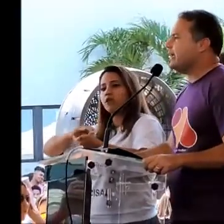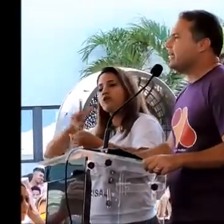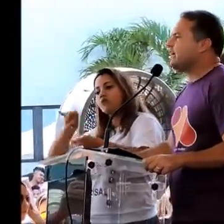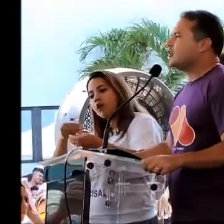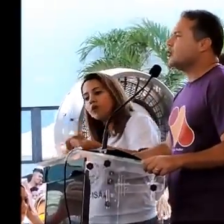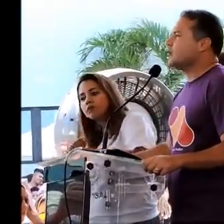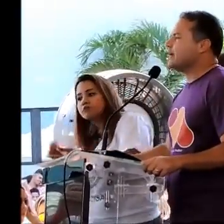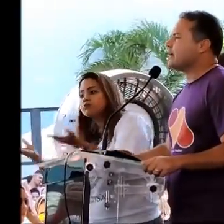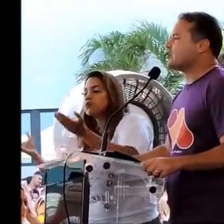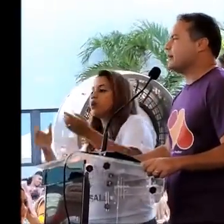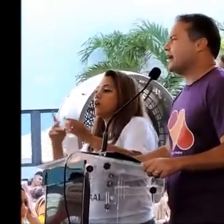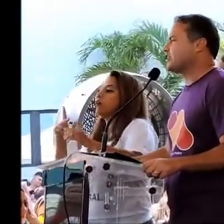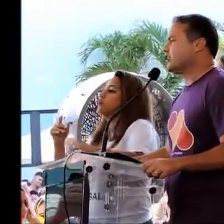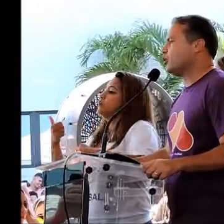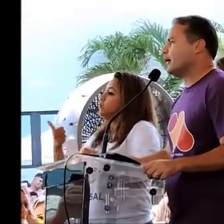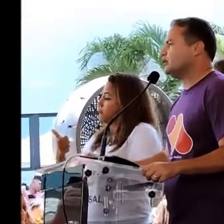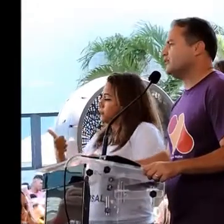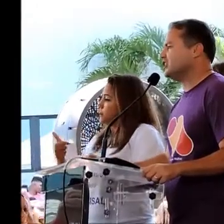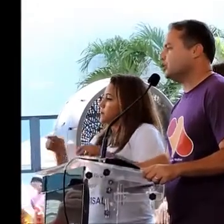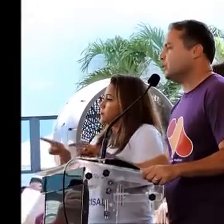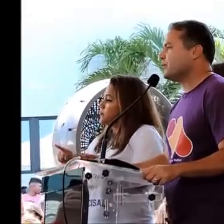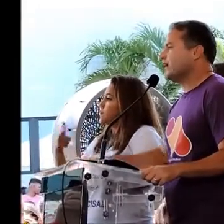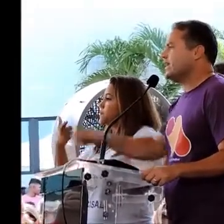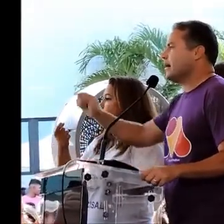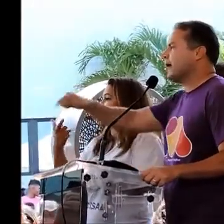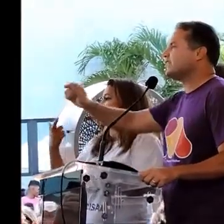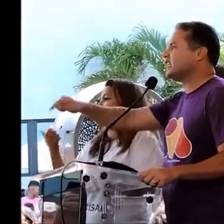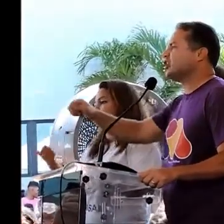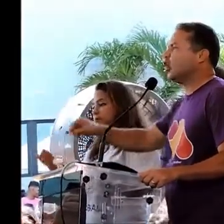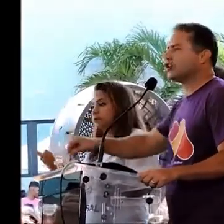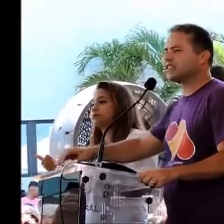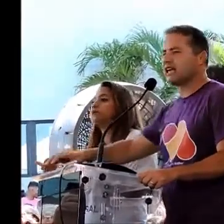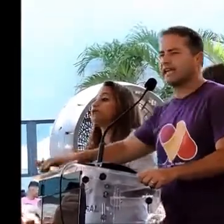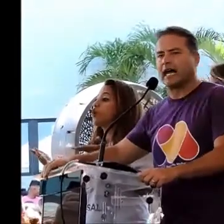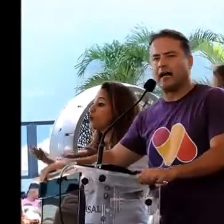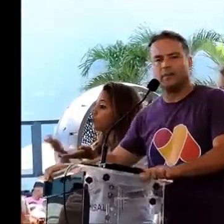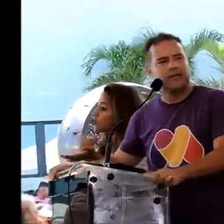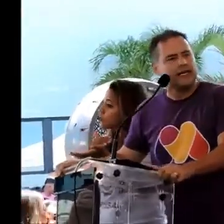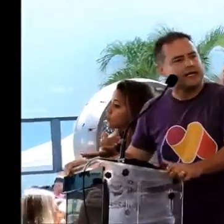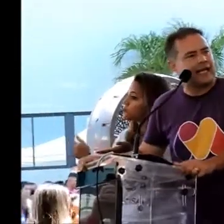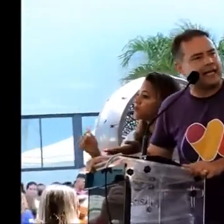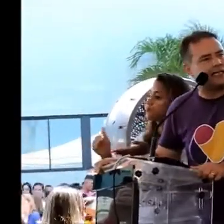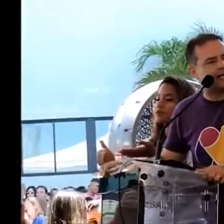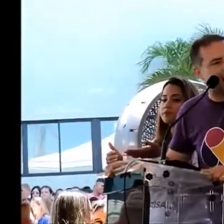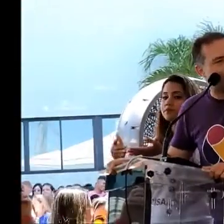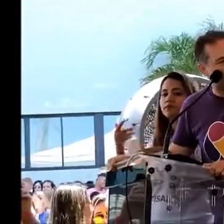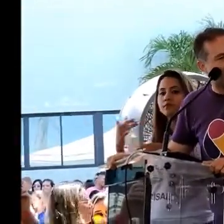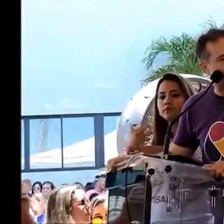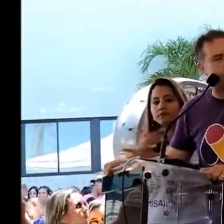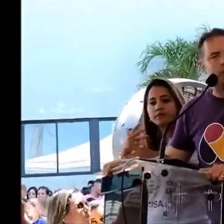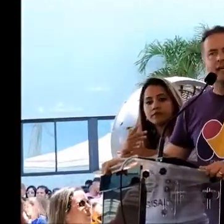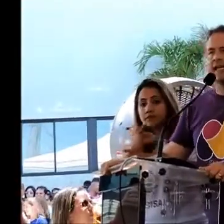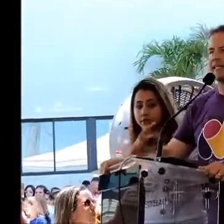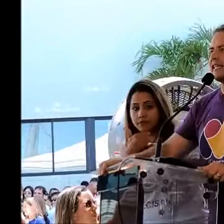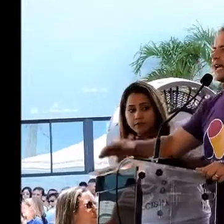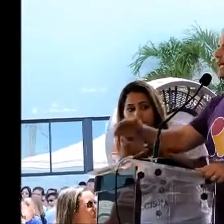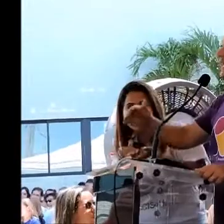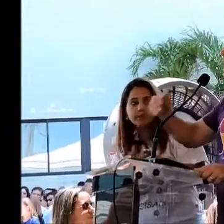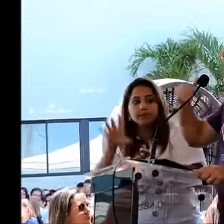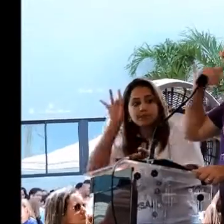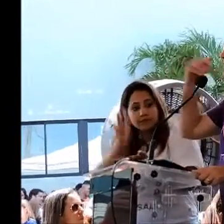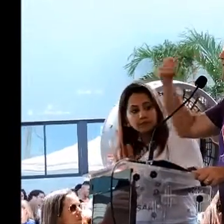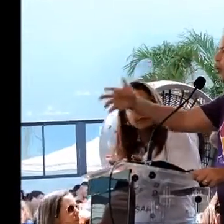entregue também no primeiro semestre do ano de 21. E a partir de hoje, secretário, está determinado que